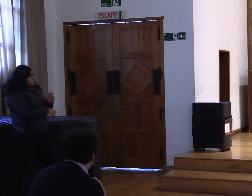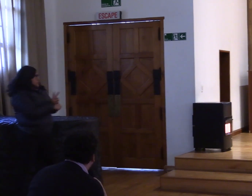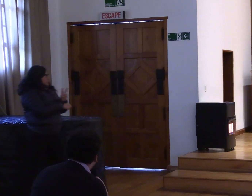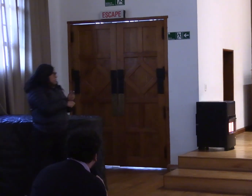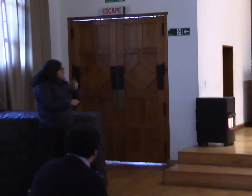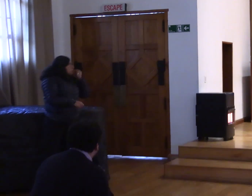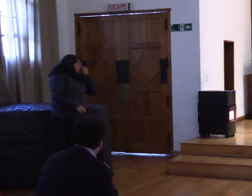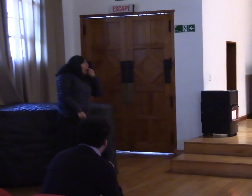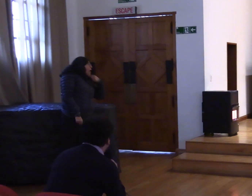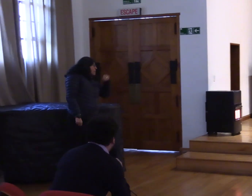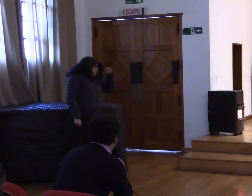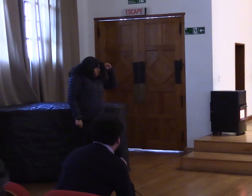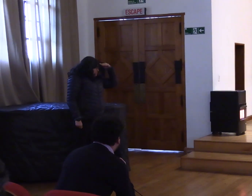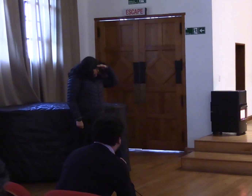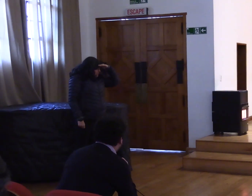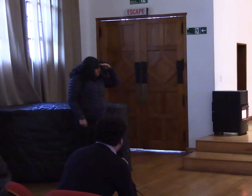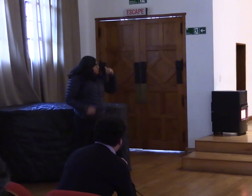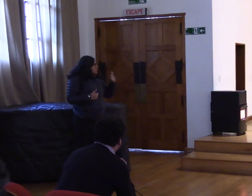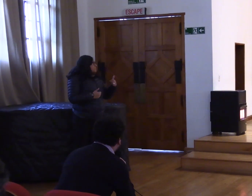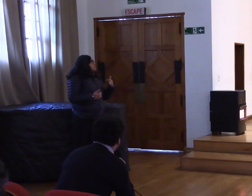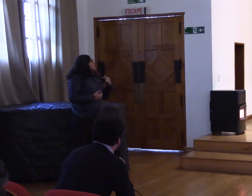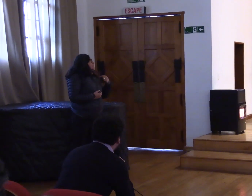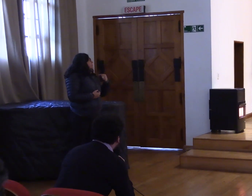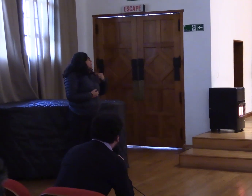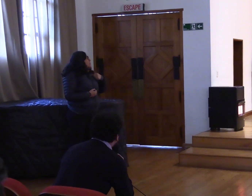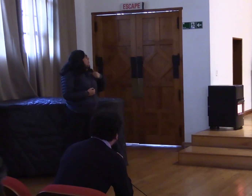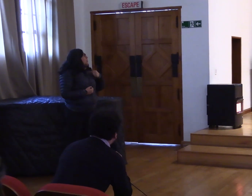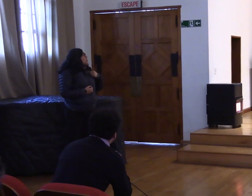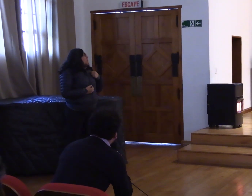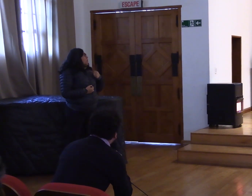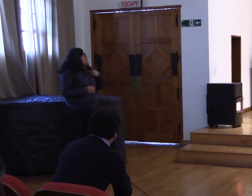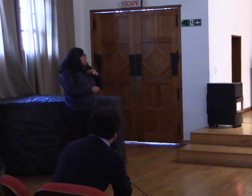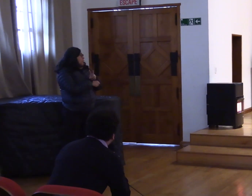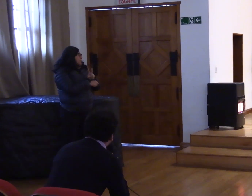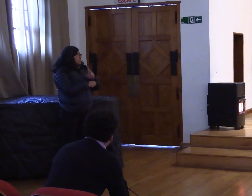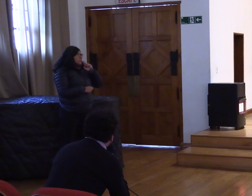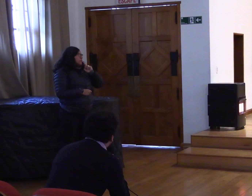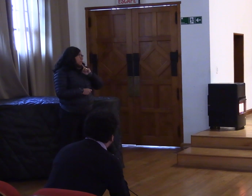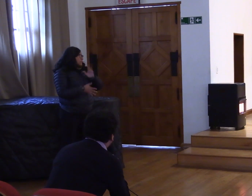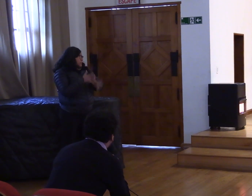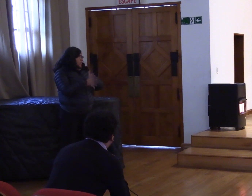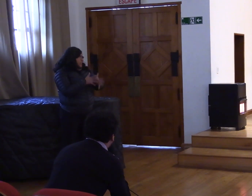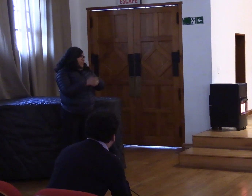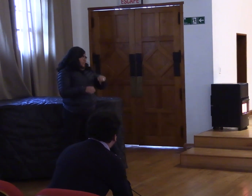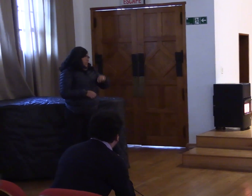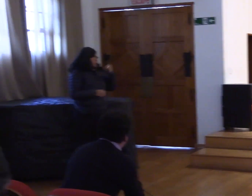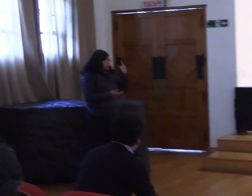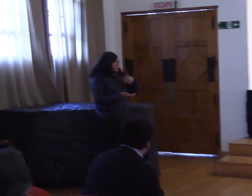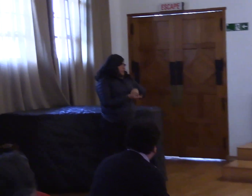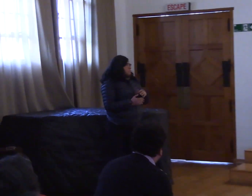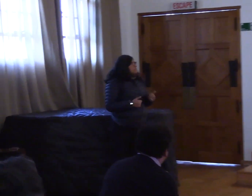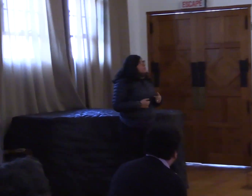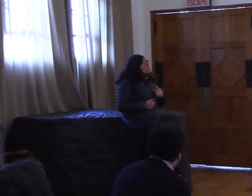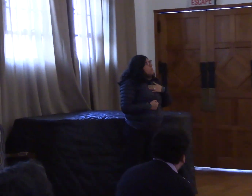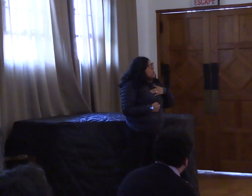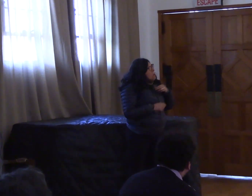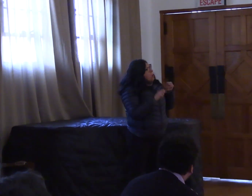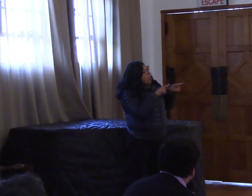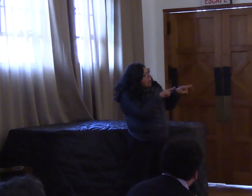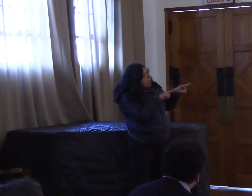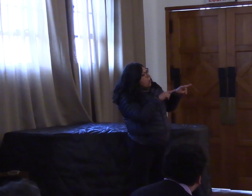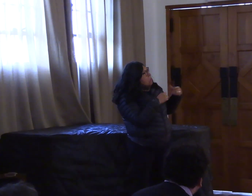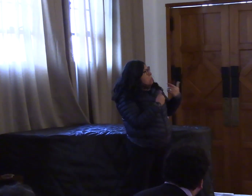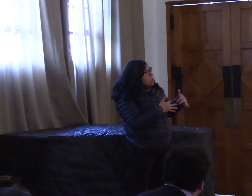Muy buenas tardes, profesor José Massa. Yo soy profesora sorda de lengua de señas de acá de